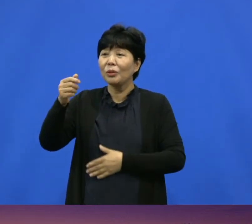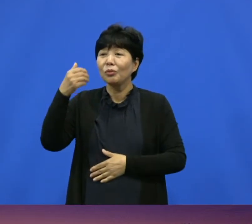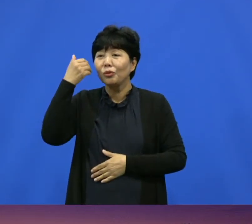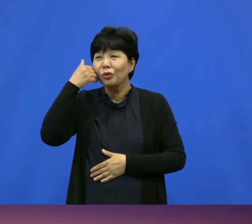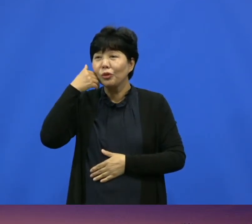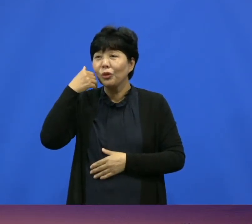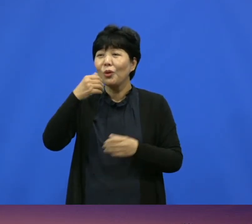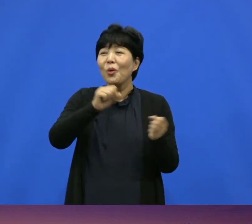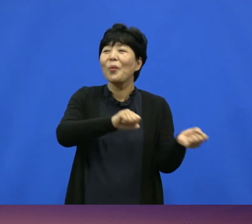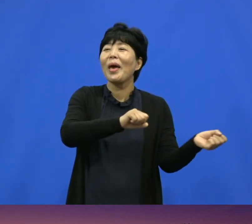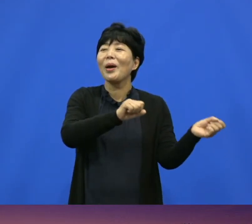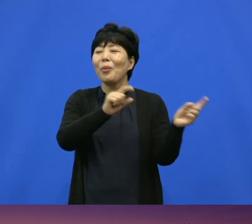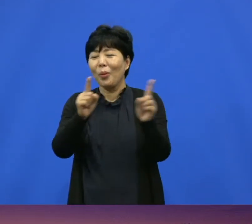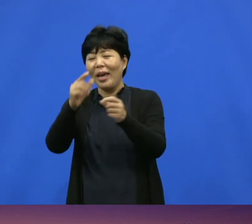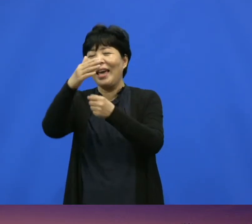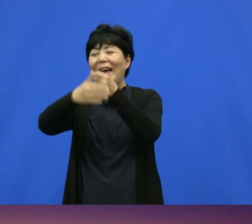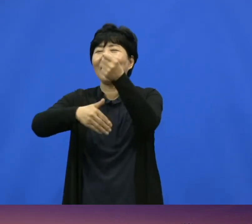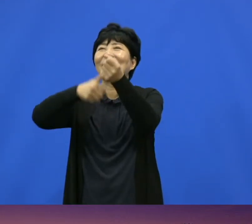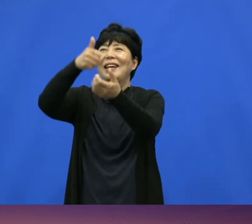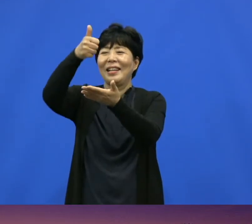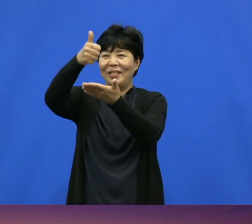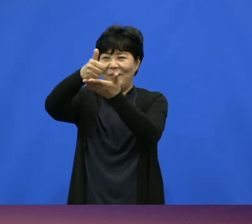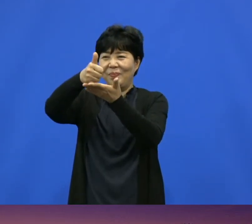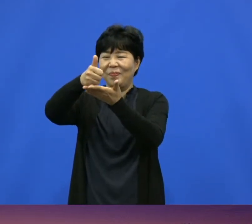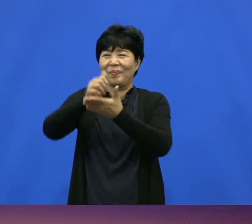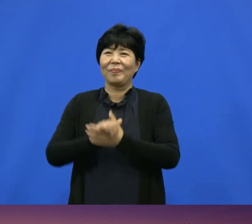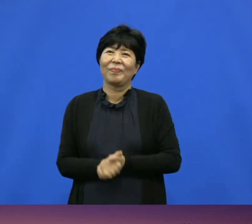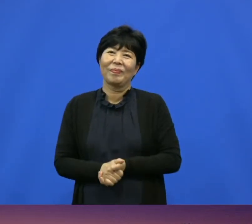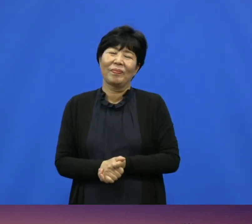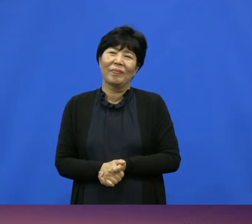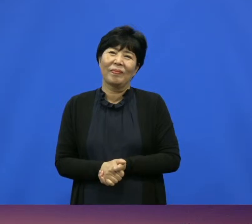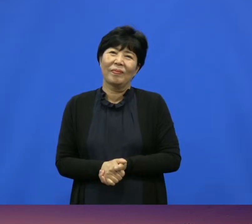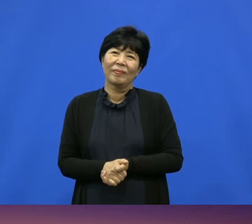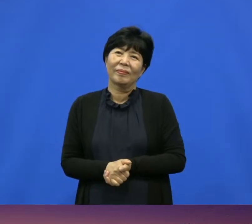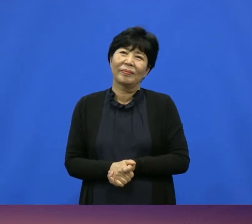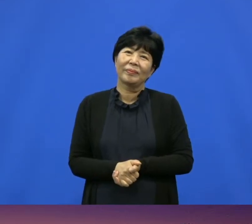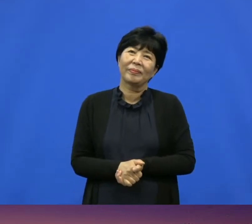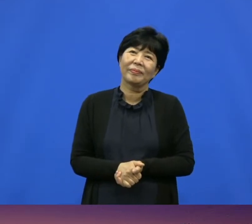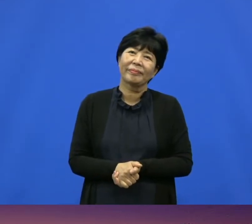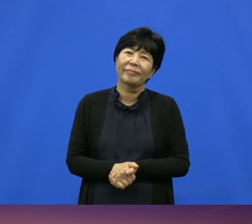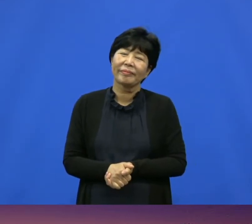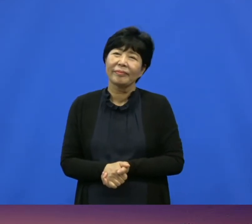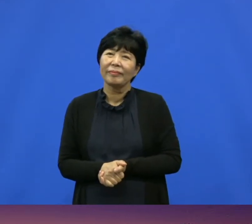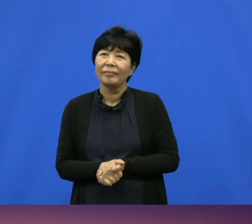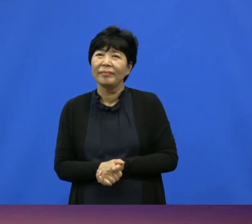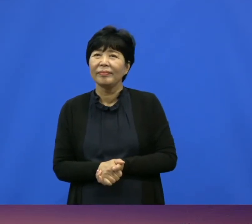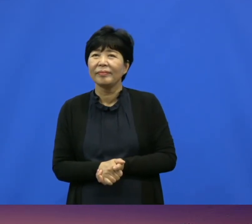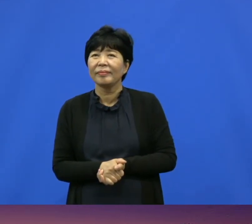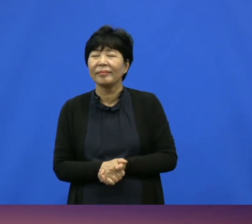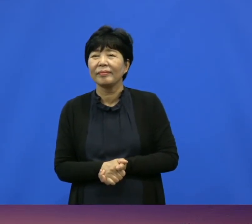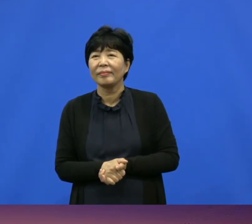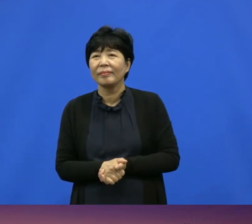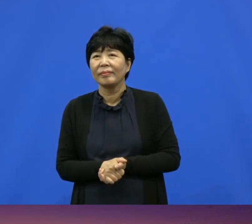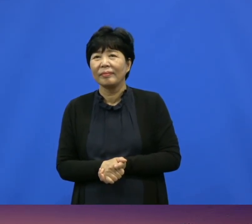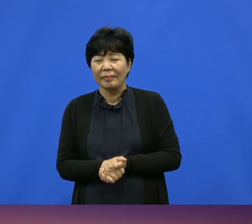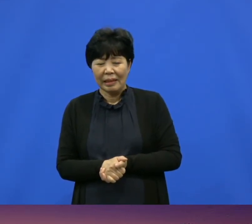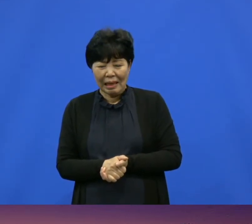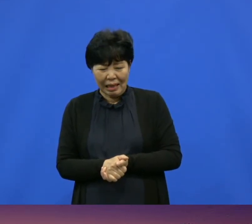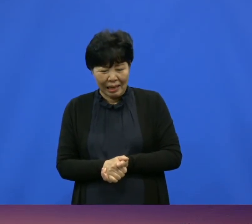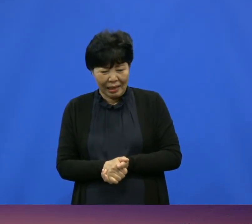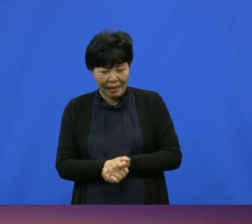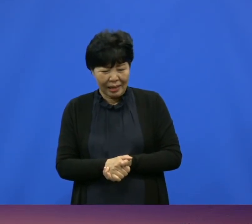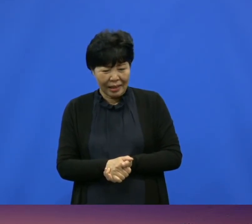하나님입니다. 어떻게 보면 제기불능이고 도무지 더 이상 그 정도면 설 수 없을